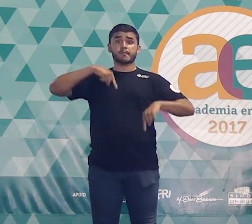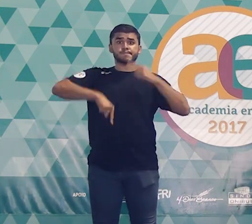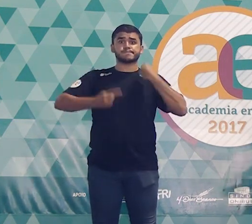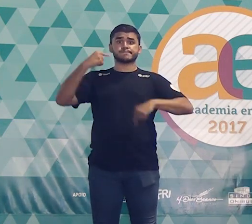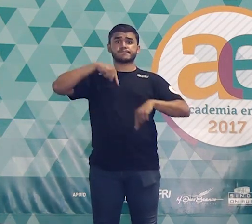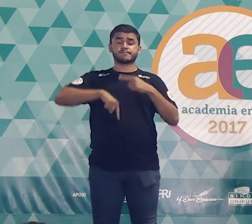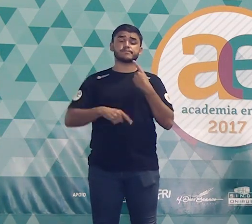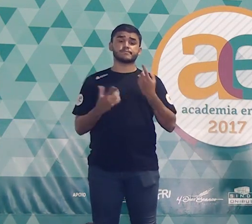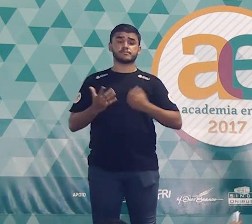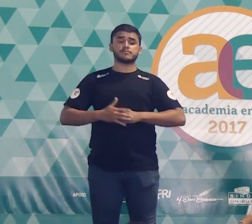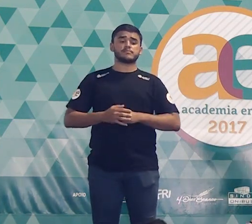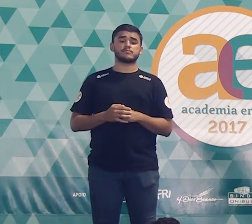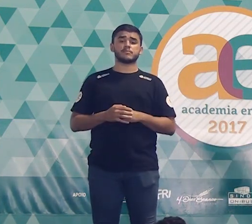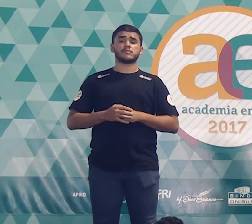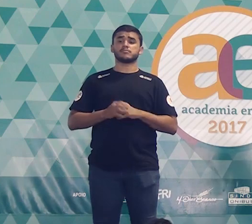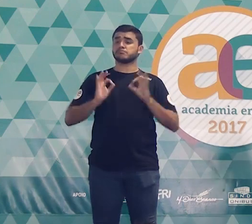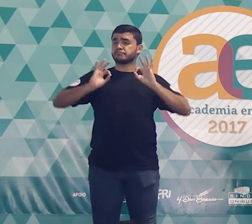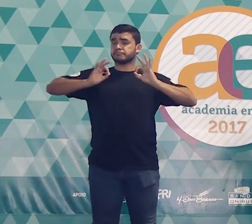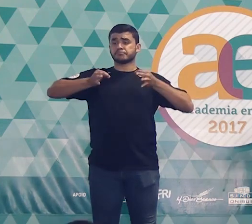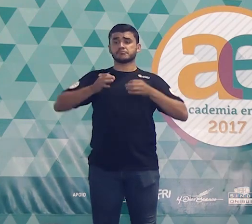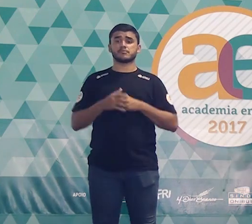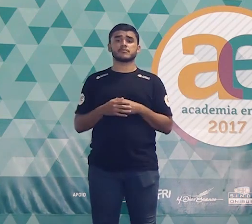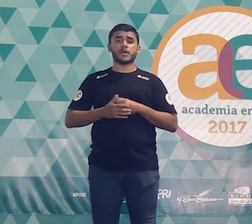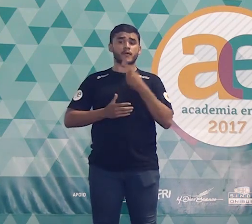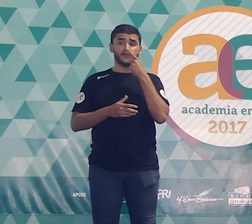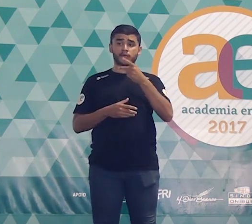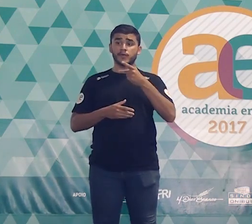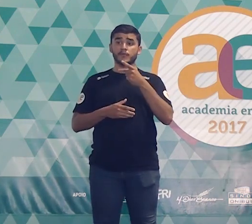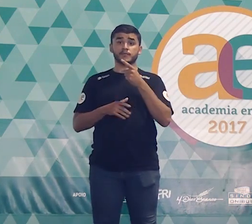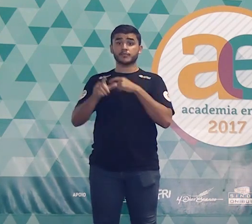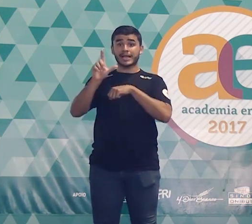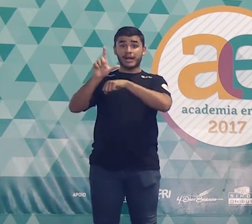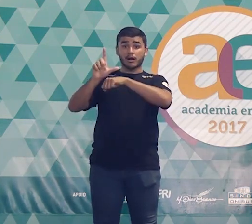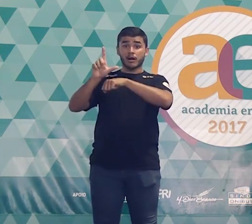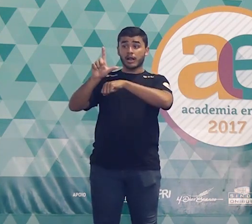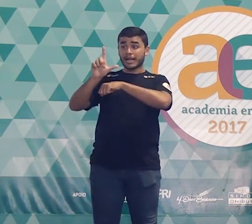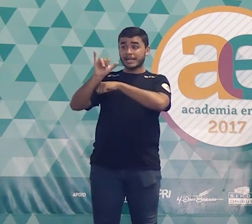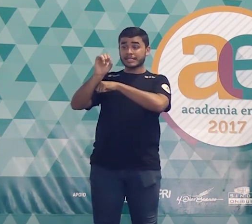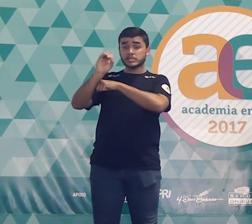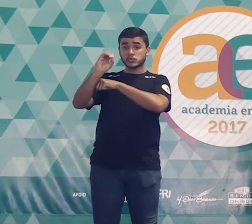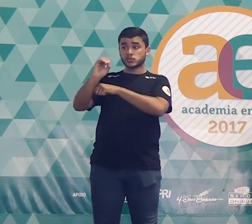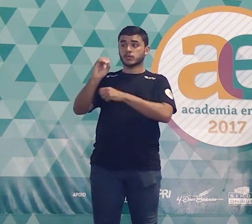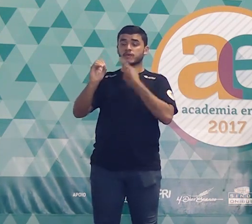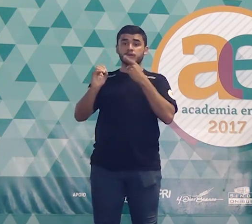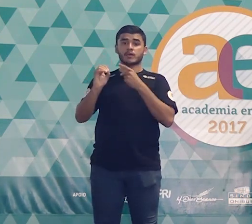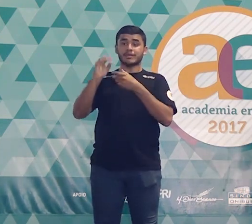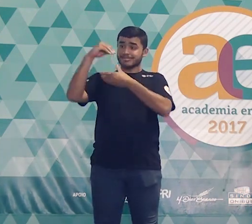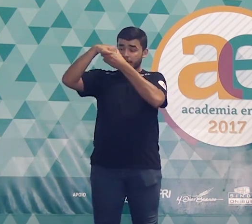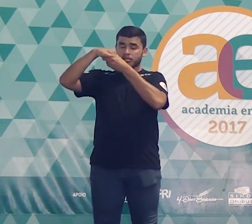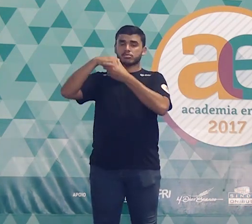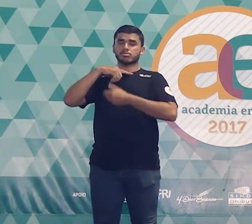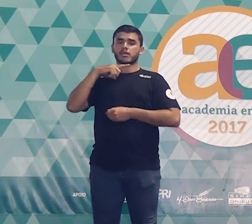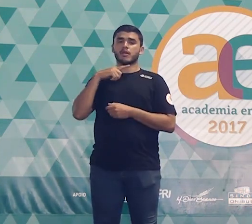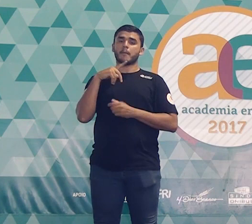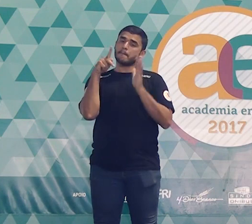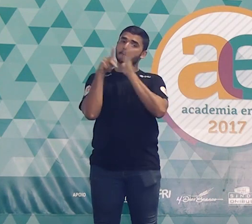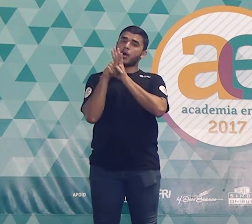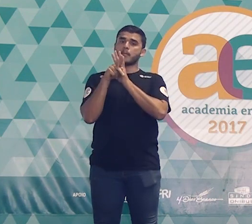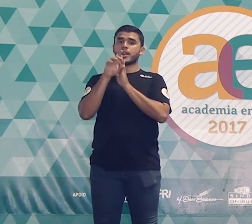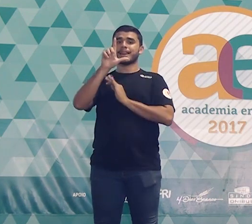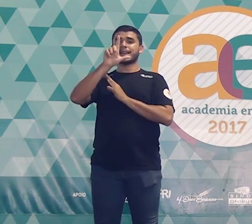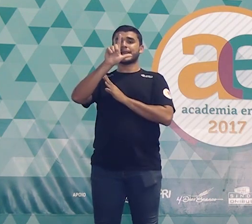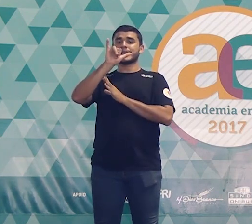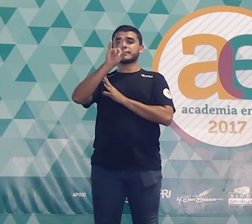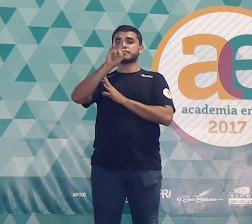alta. Tá bom? Então, o liso, ele tem a função de sintetizar lipídio, tá? Mas, olhe